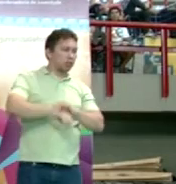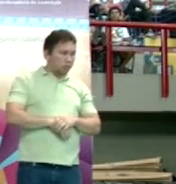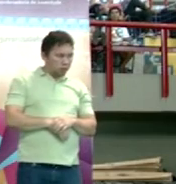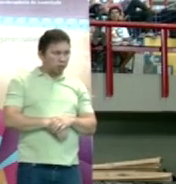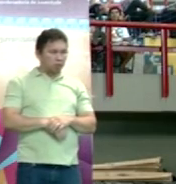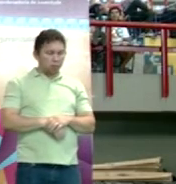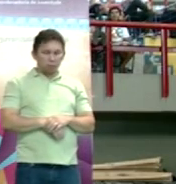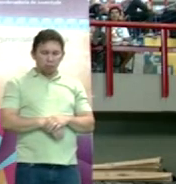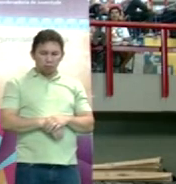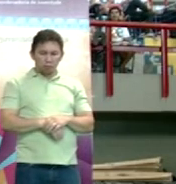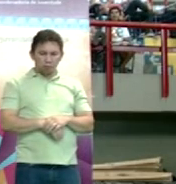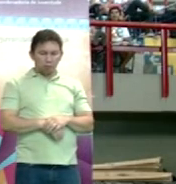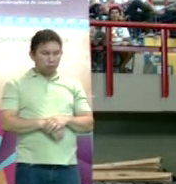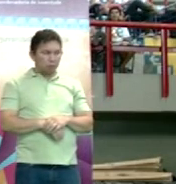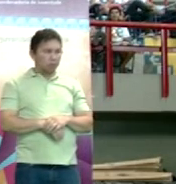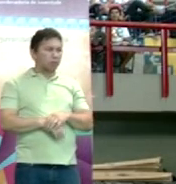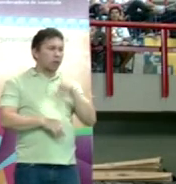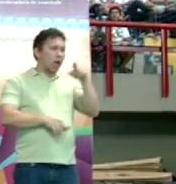nada mais nada menos do que